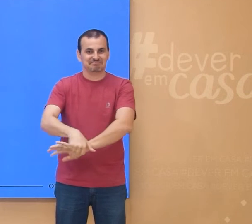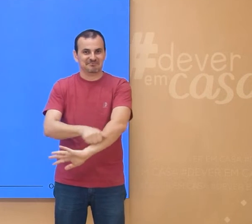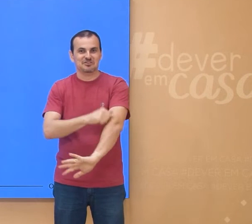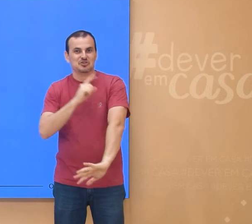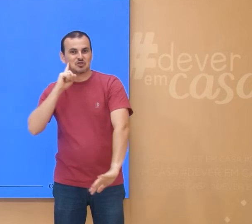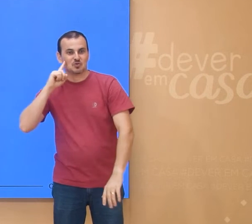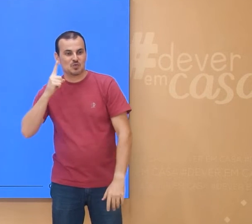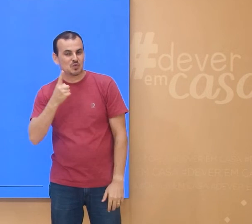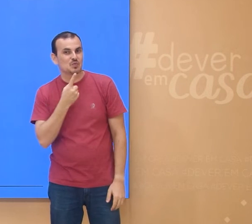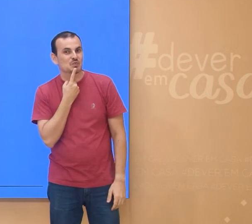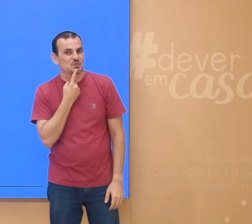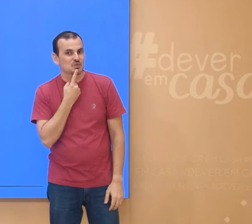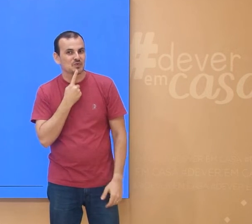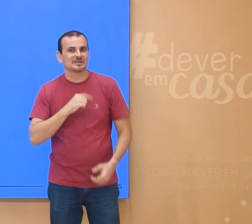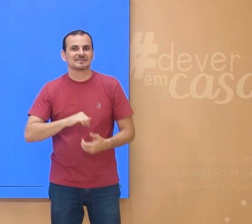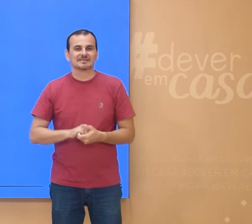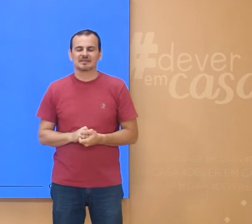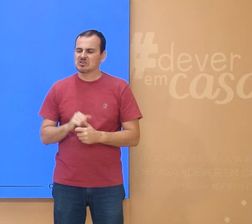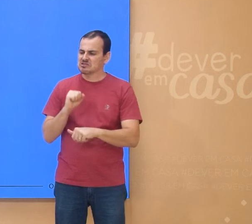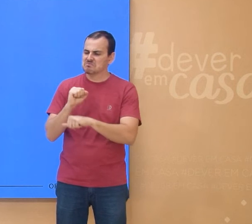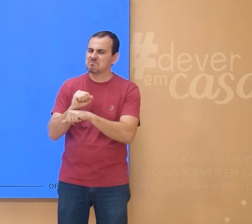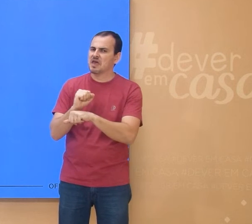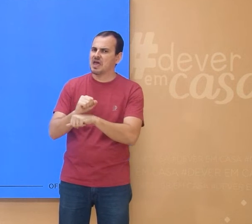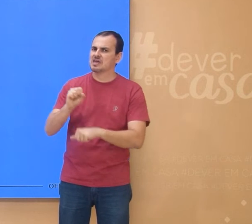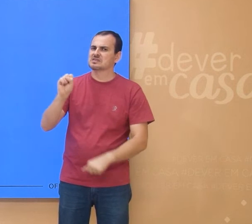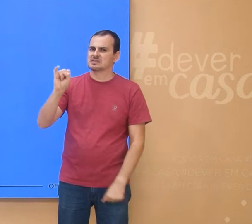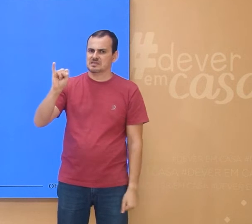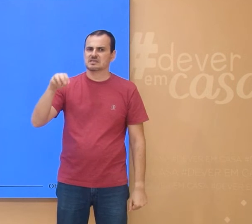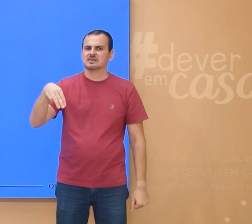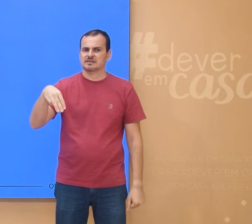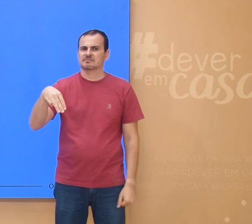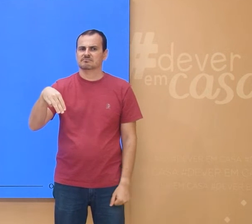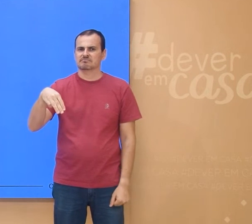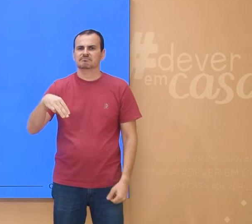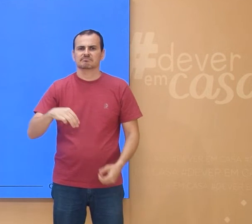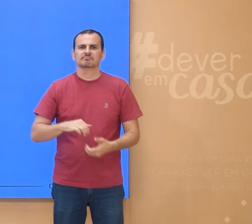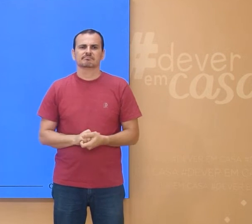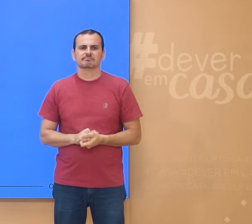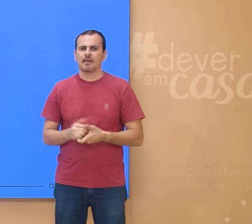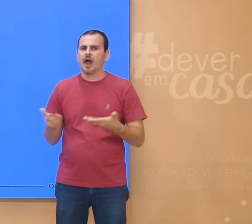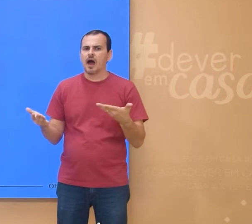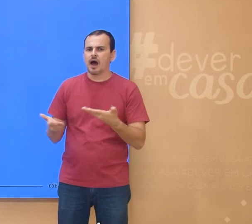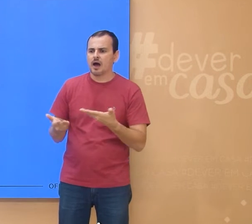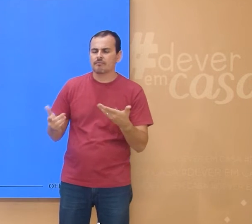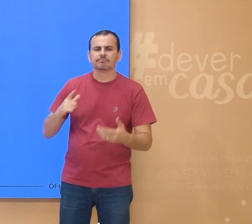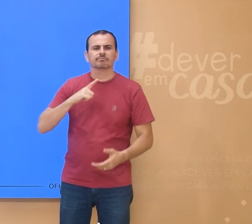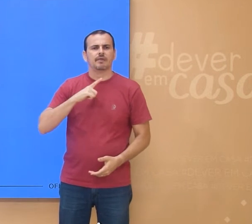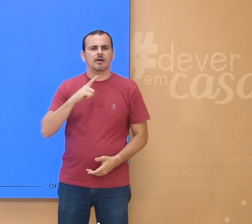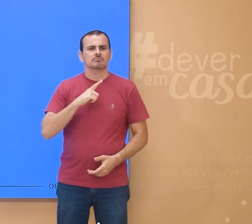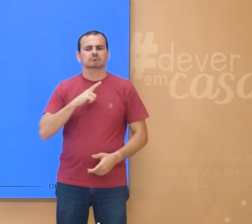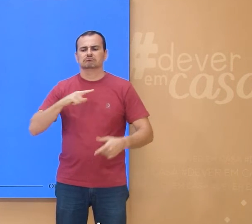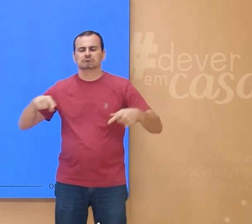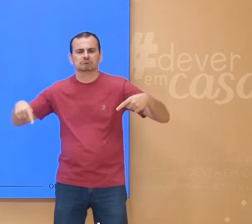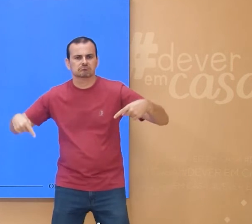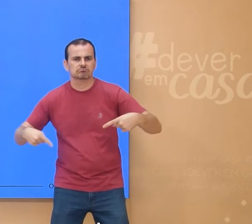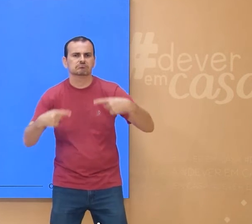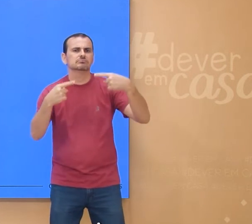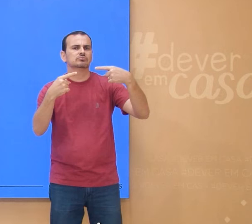Eu espero que sim. Agora tem um desafio para